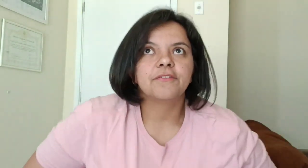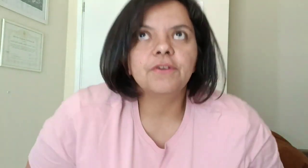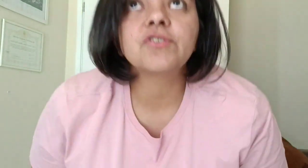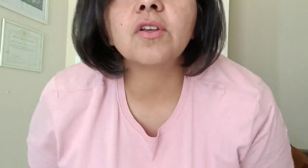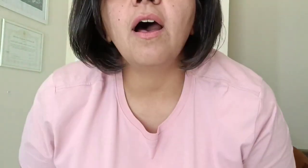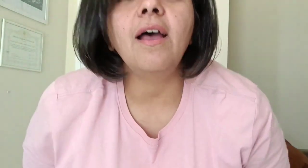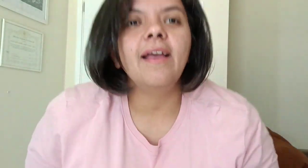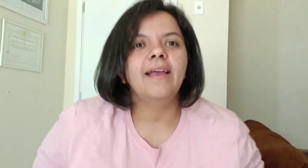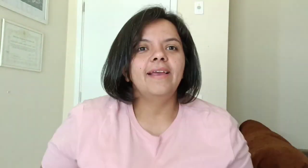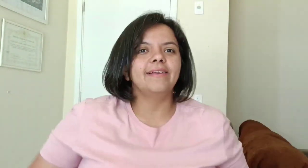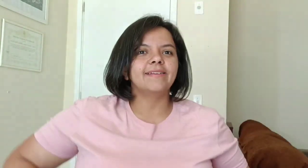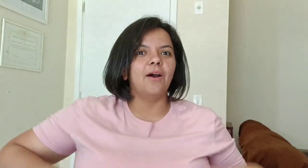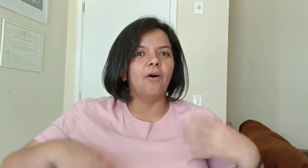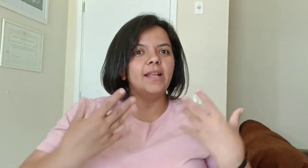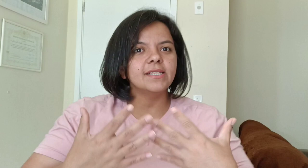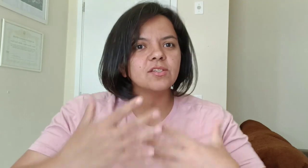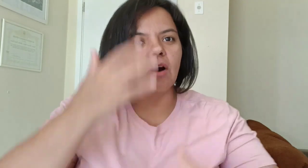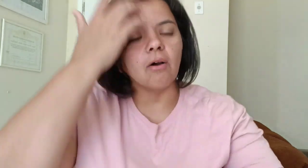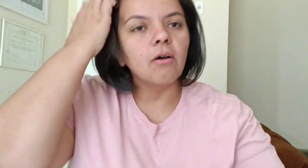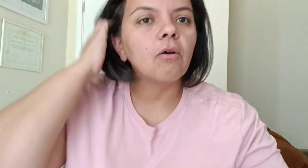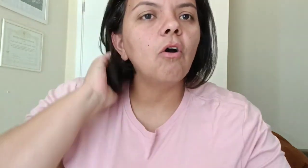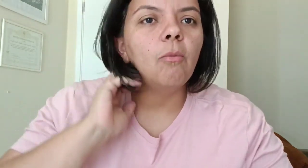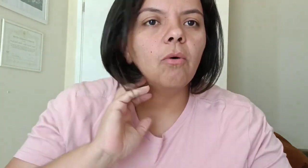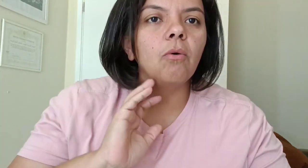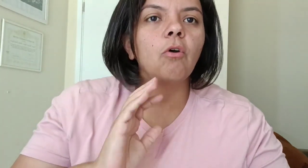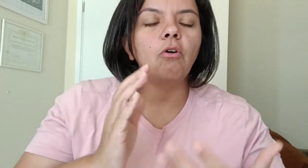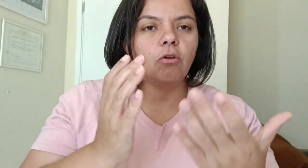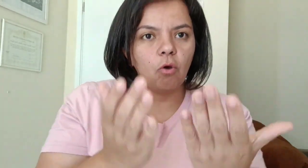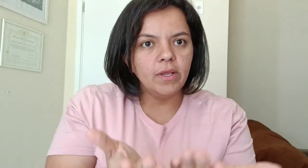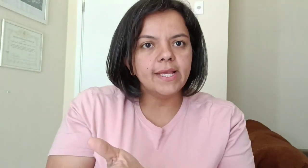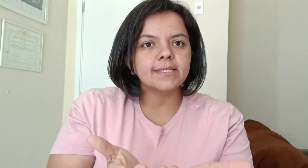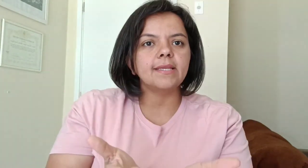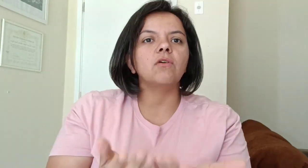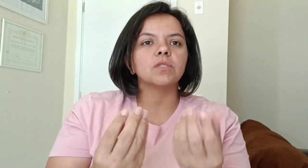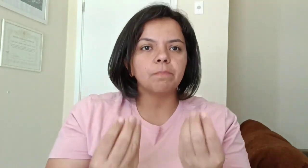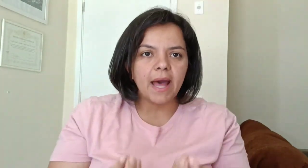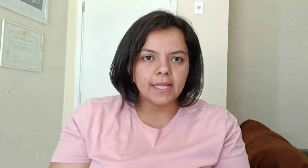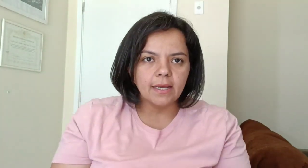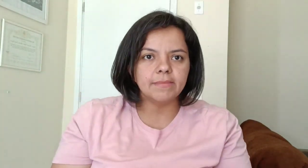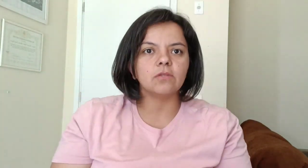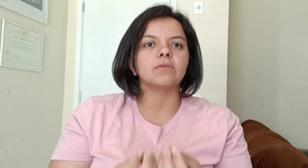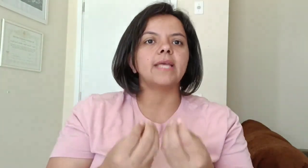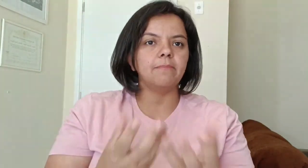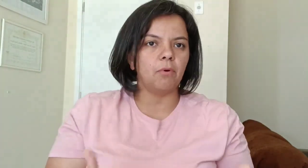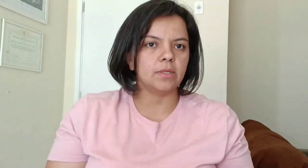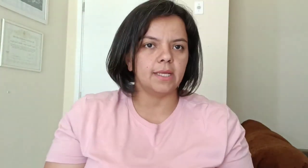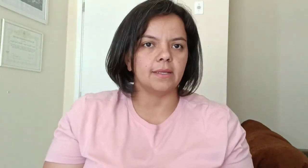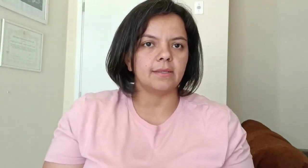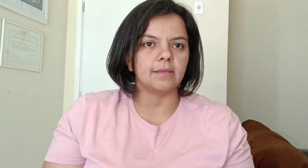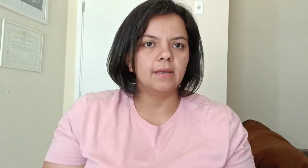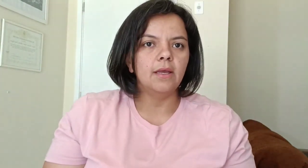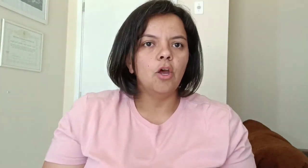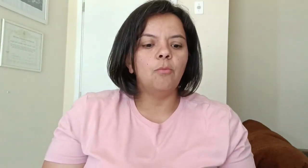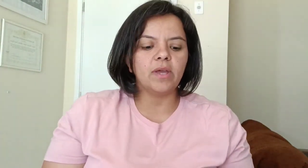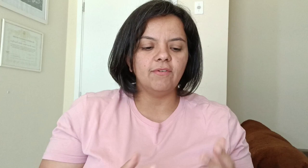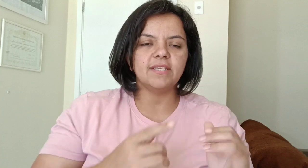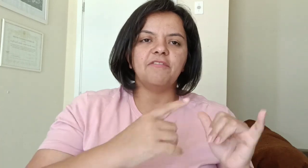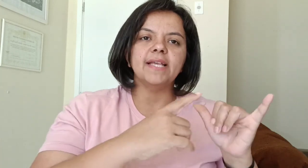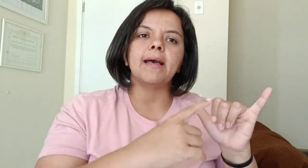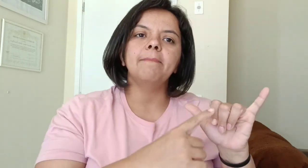Viu só? Então, olha só como conhecer os parâmetros é importante. Porque você faz a